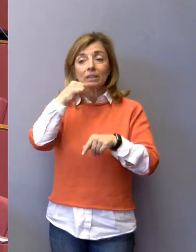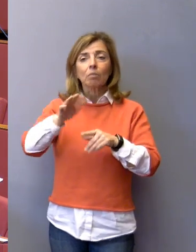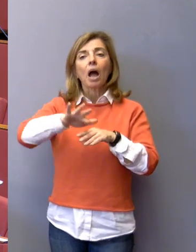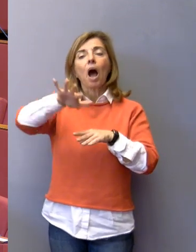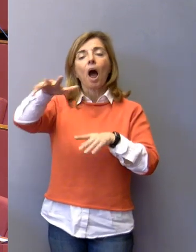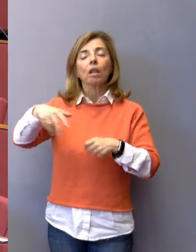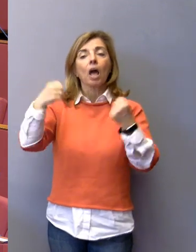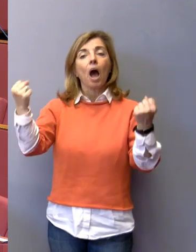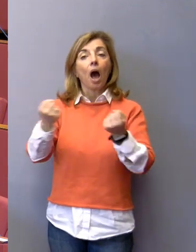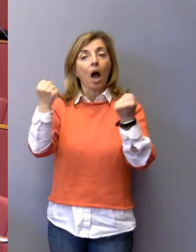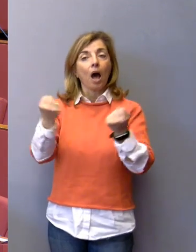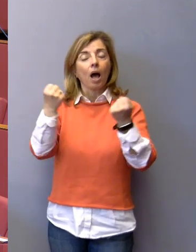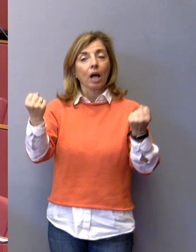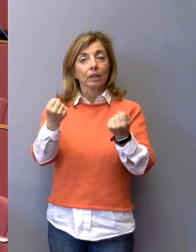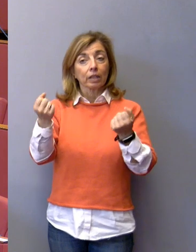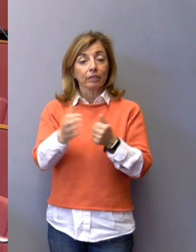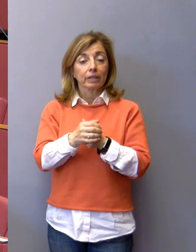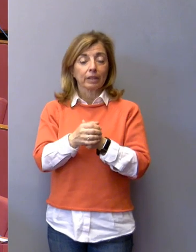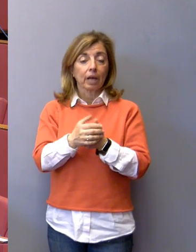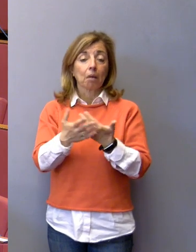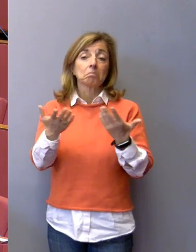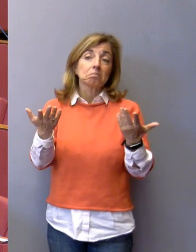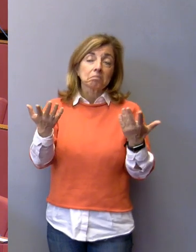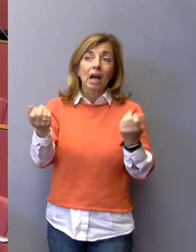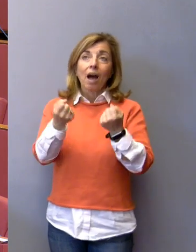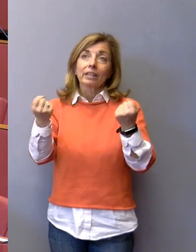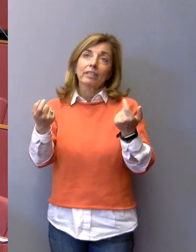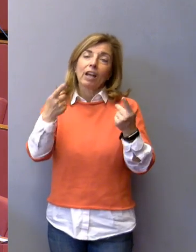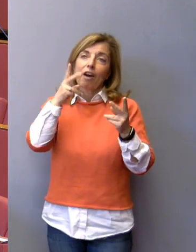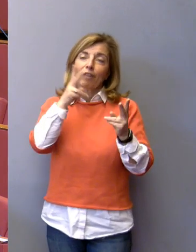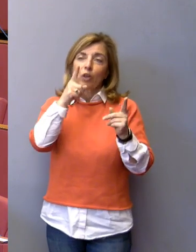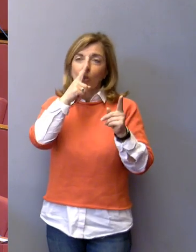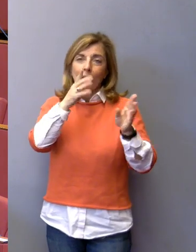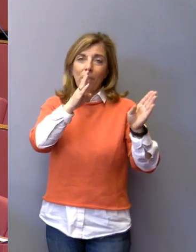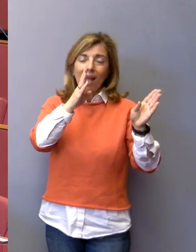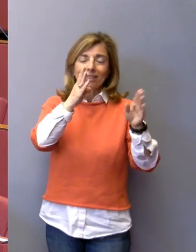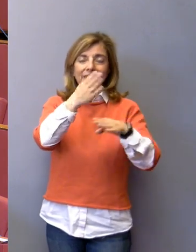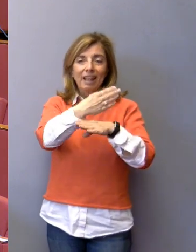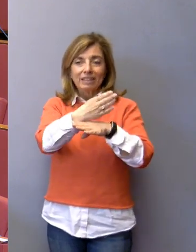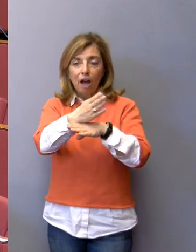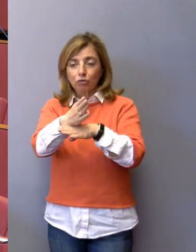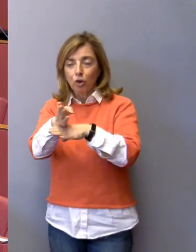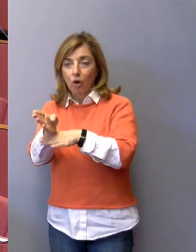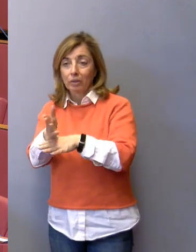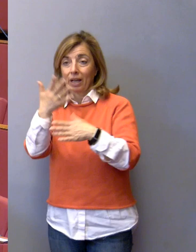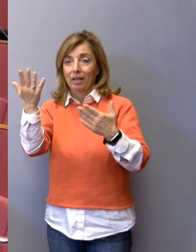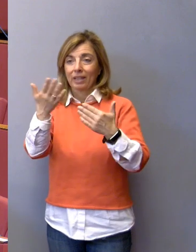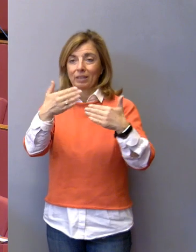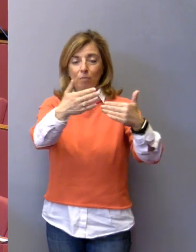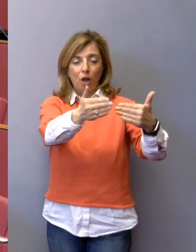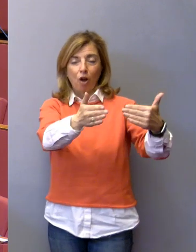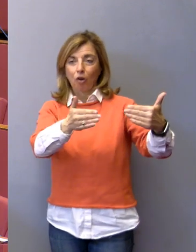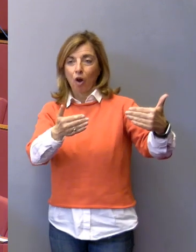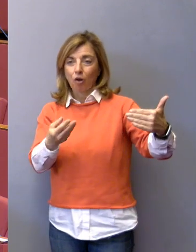diciamo un po' più stagionali come quella del rifacimento del Litorale Allora credo che si debba lavorare